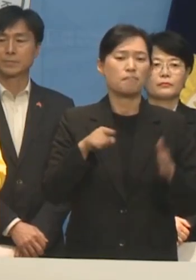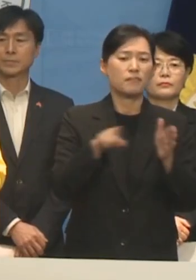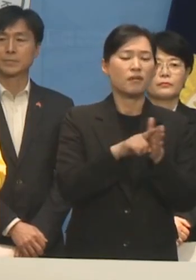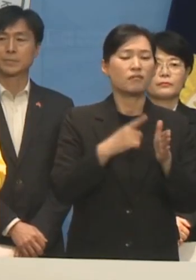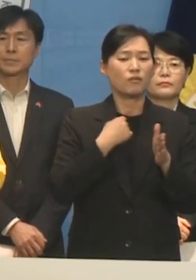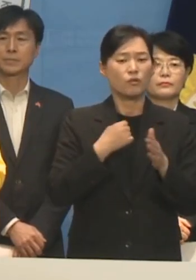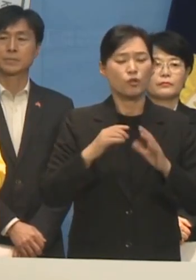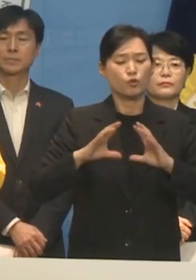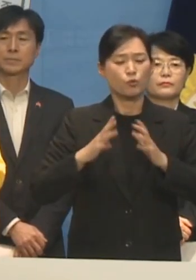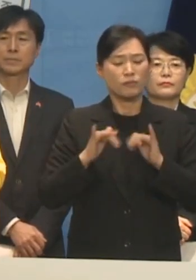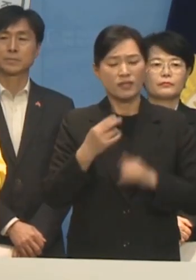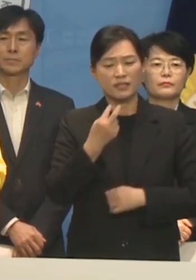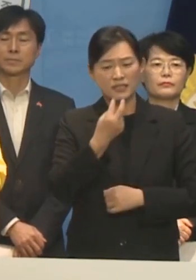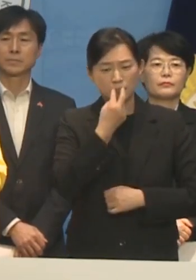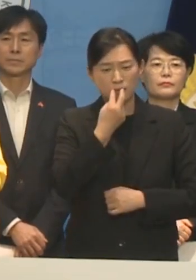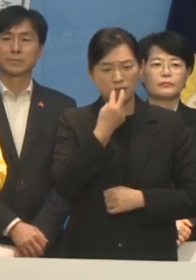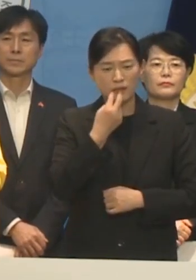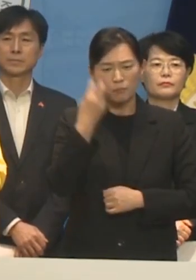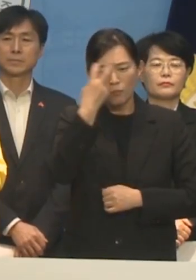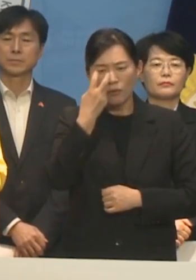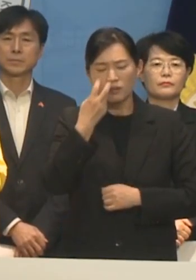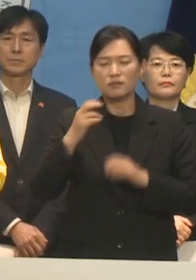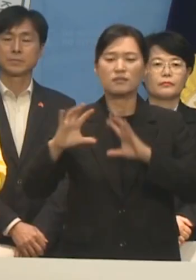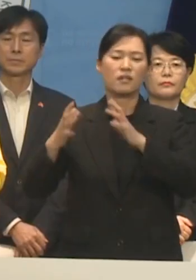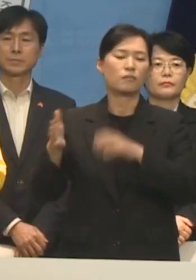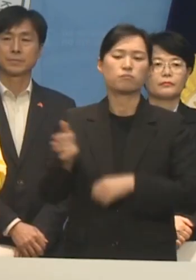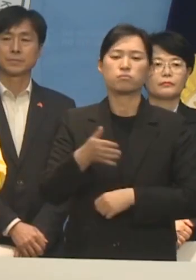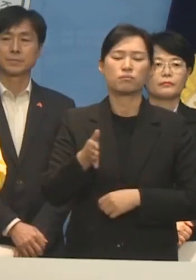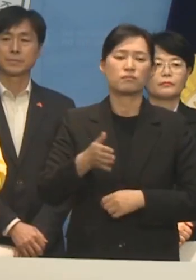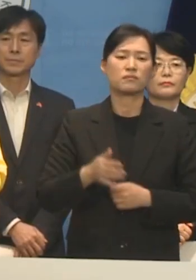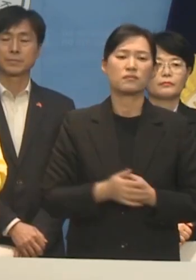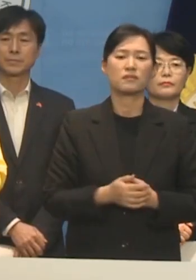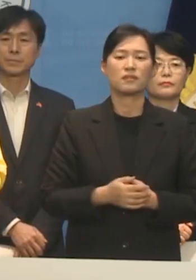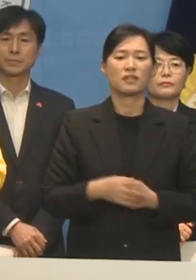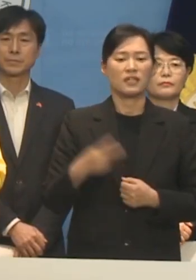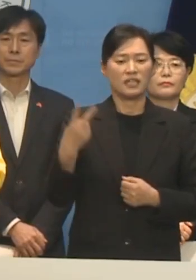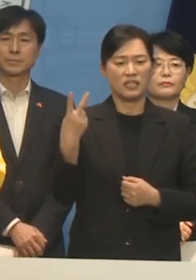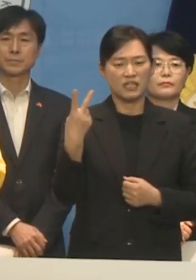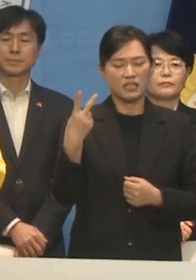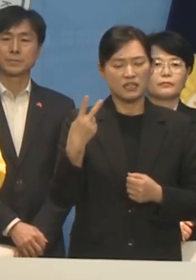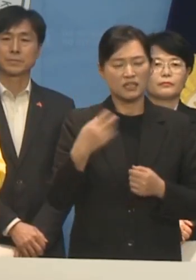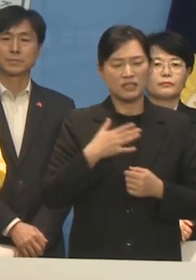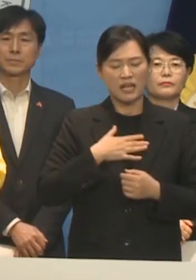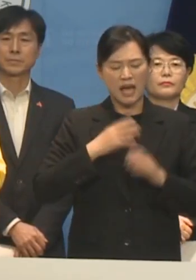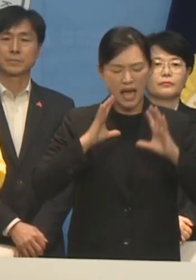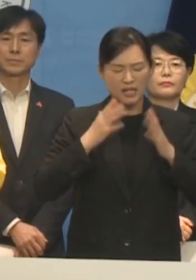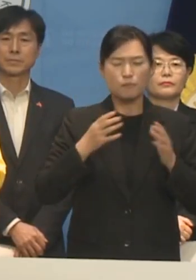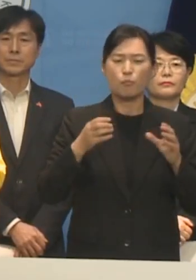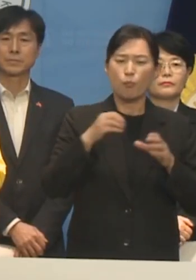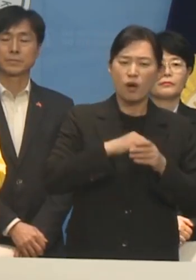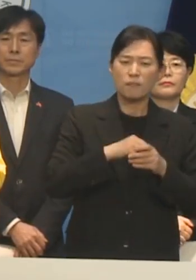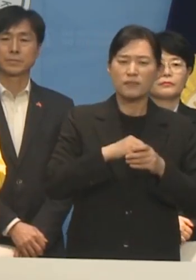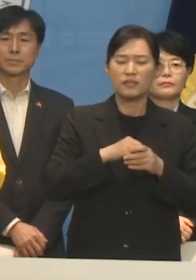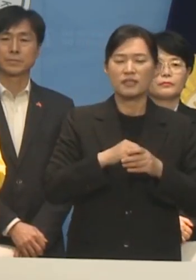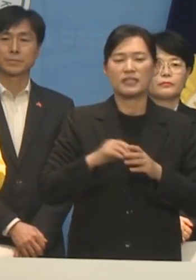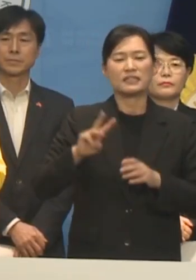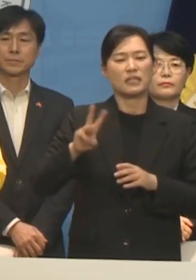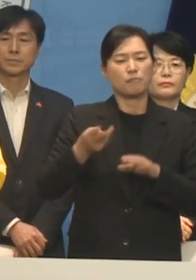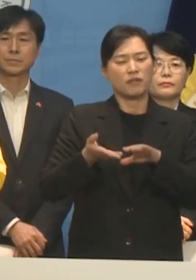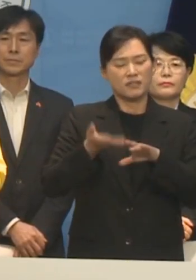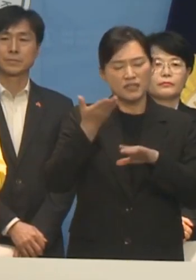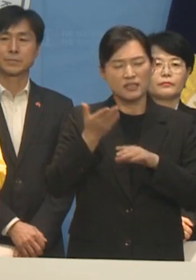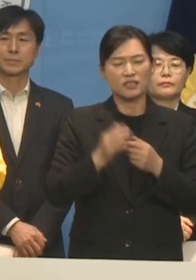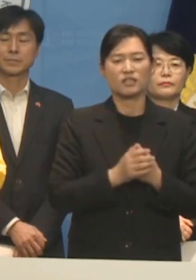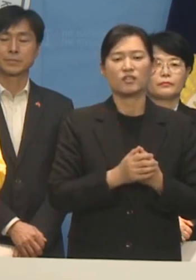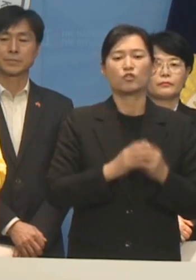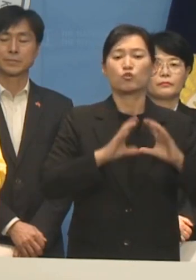국민의 생명과 안전을 지켜주는 국가는 없었습니다. 250명 우리 아이들 포함한 304명의 국민이